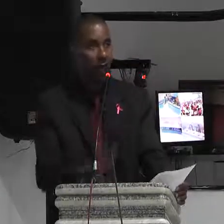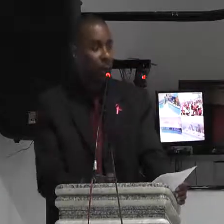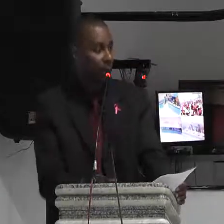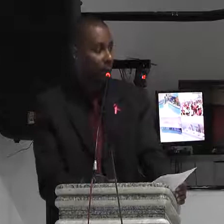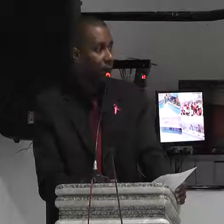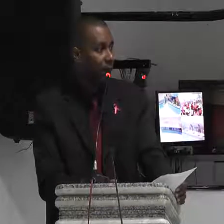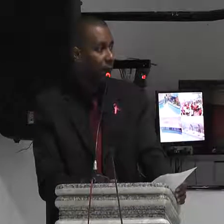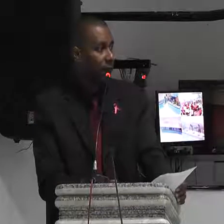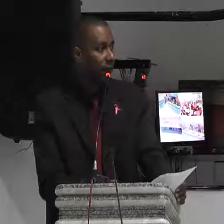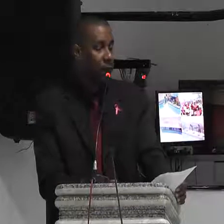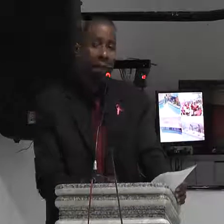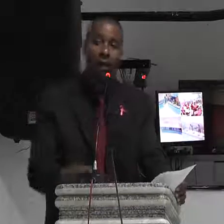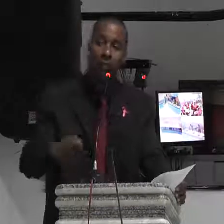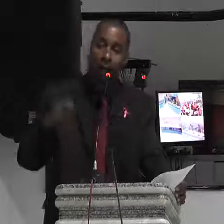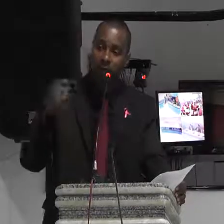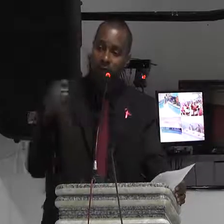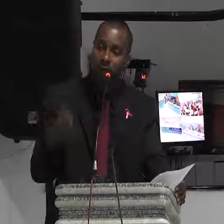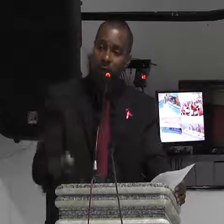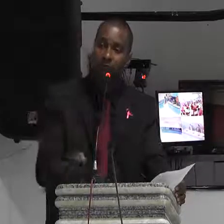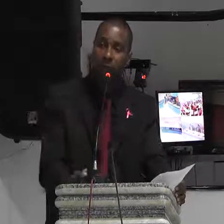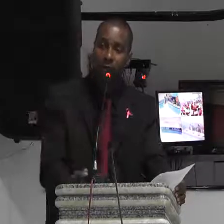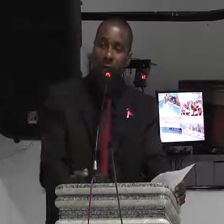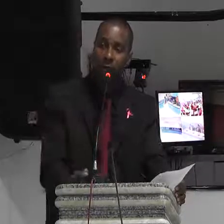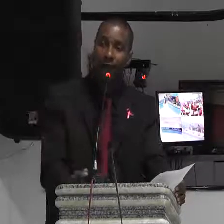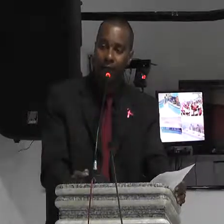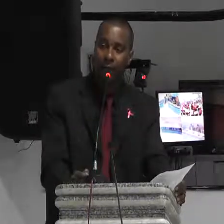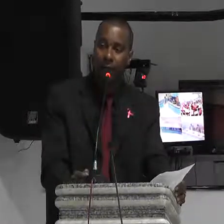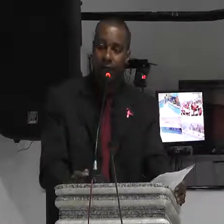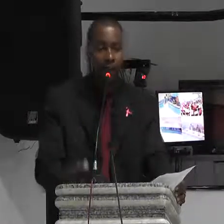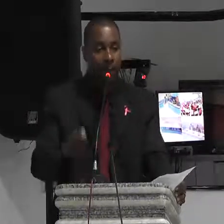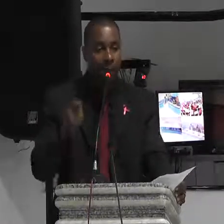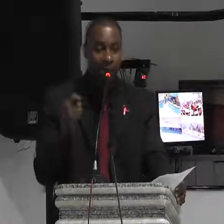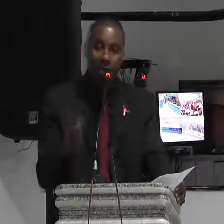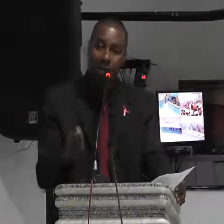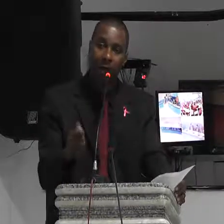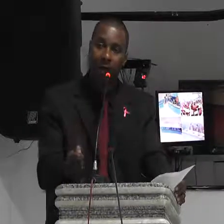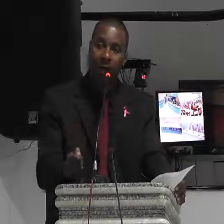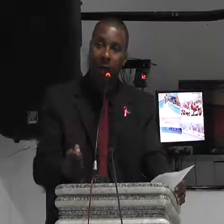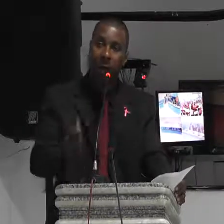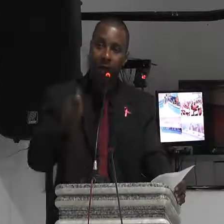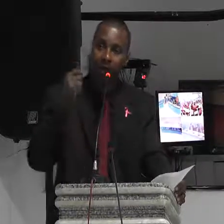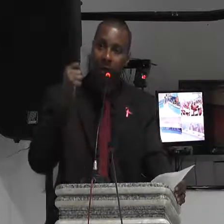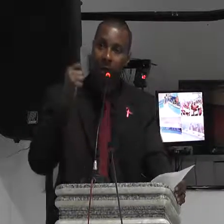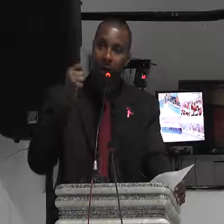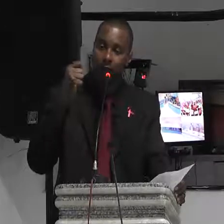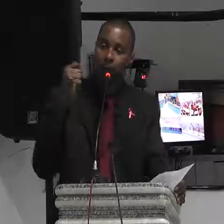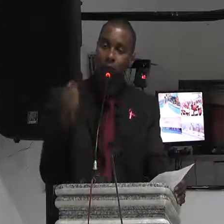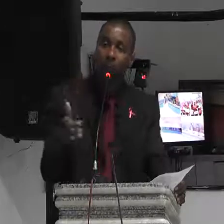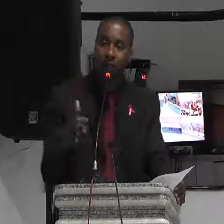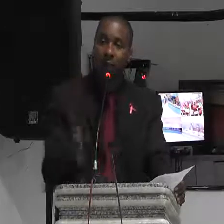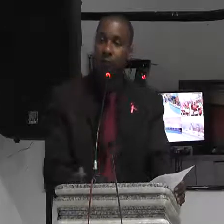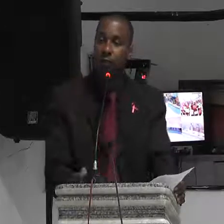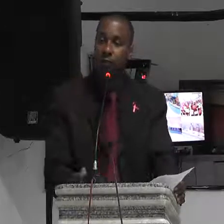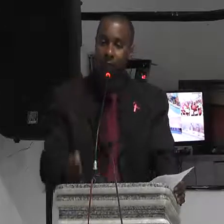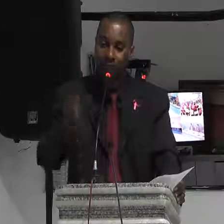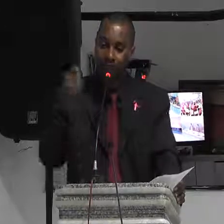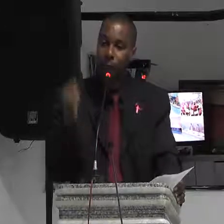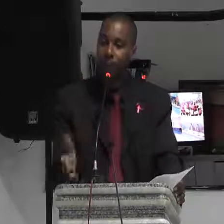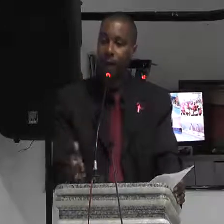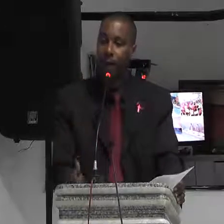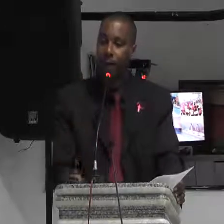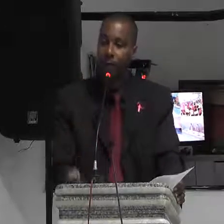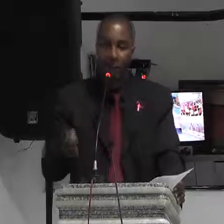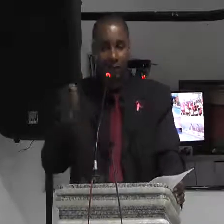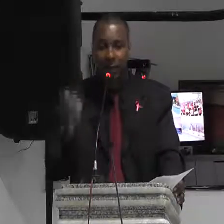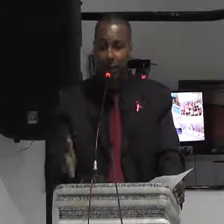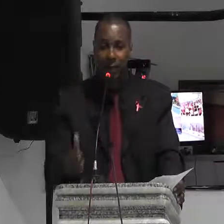para nós parlamentares aqui, nos reunirmos realmente para a gente tentar solucionar isso, tentar